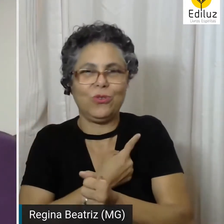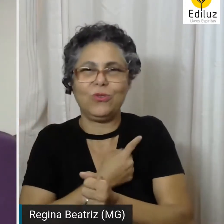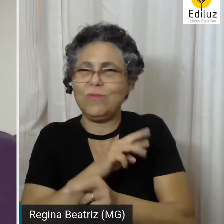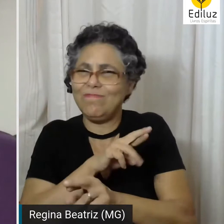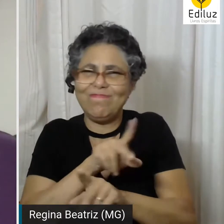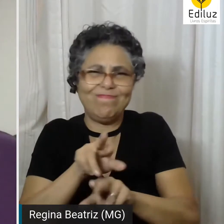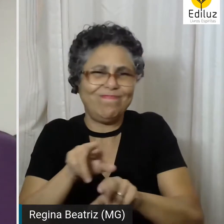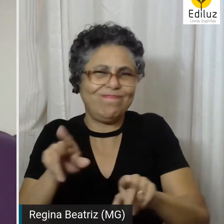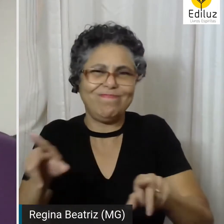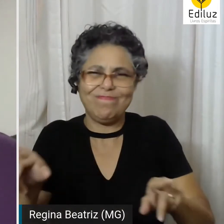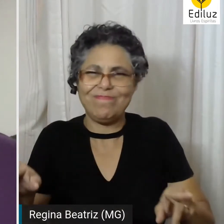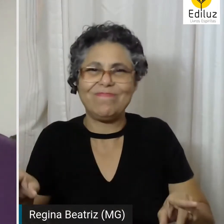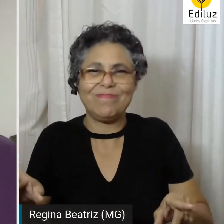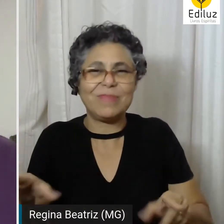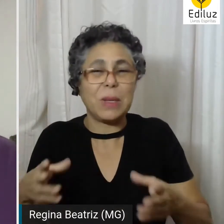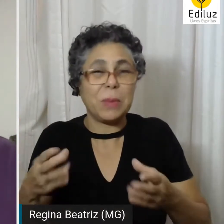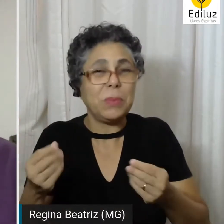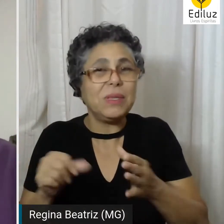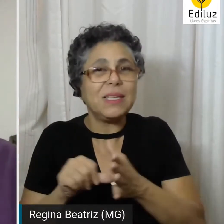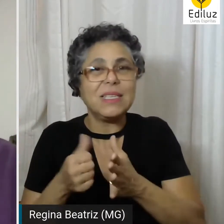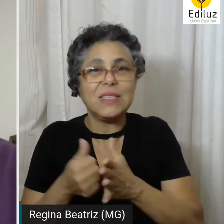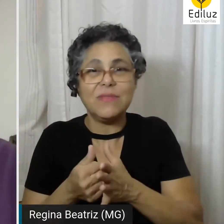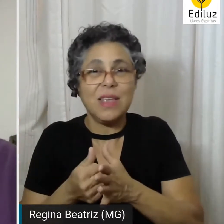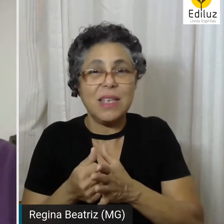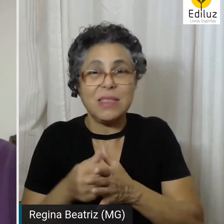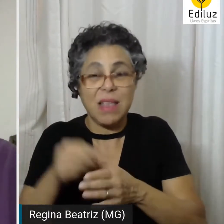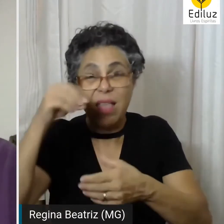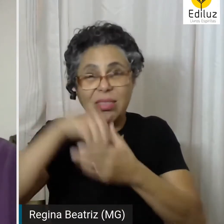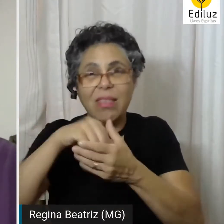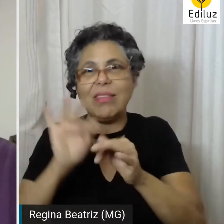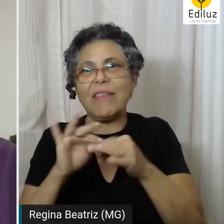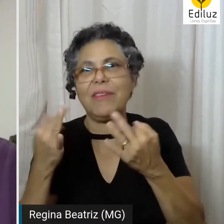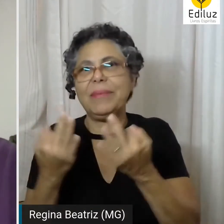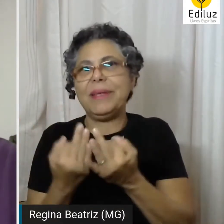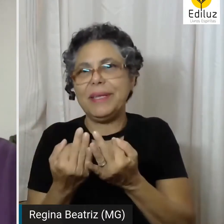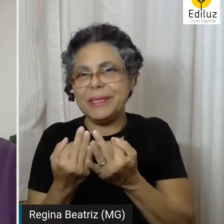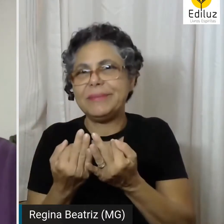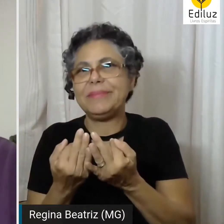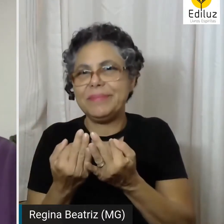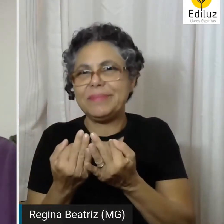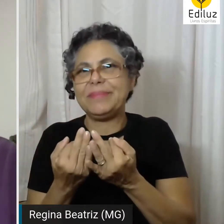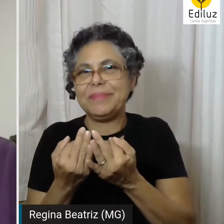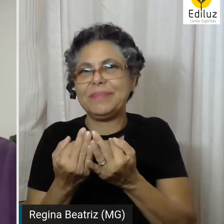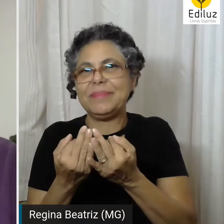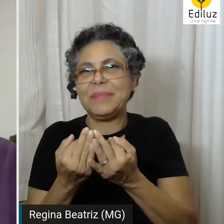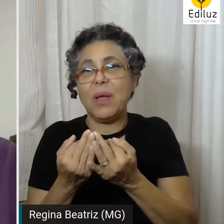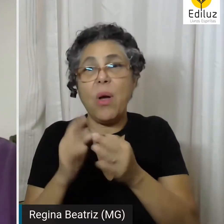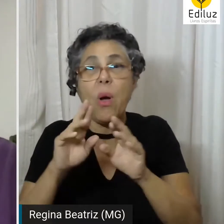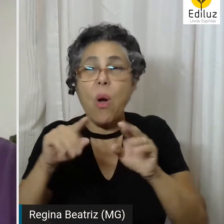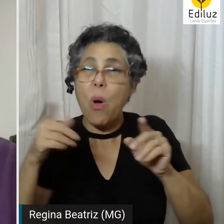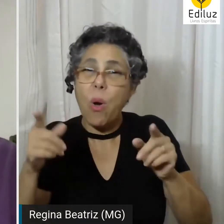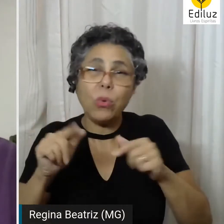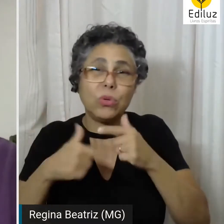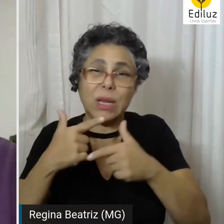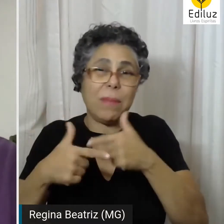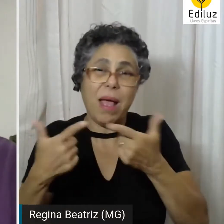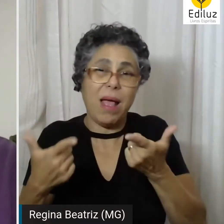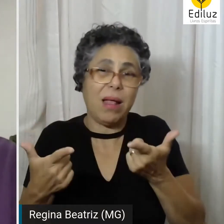formas. Muitas vezes, na própria família, outras vezes, no ambiente de